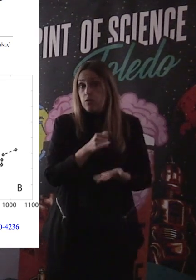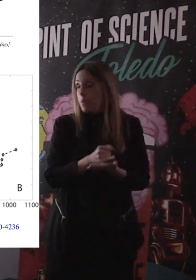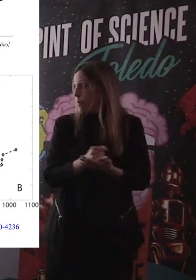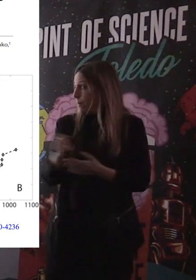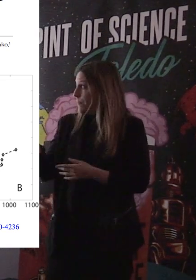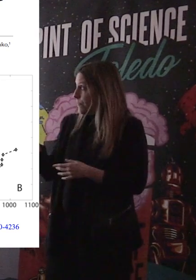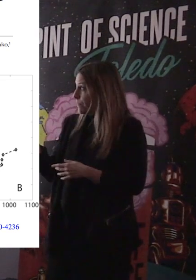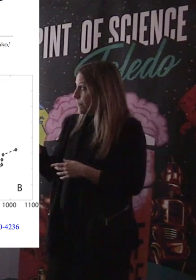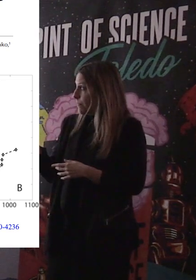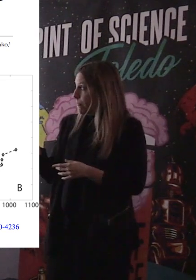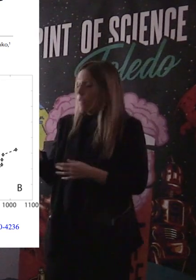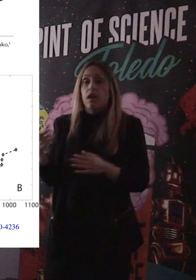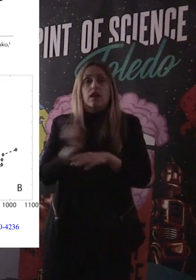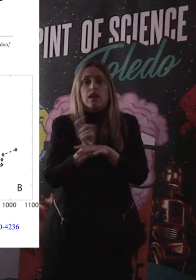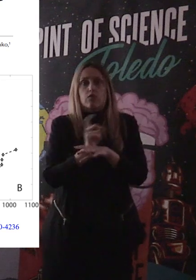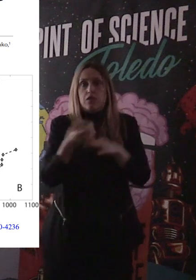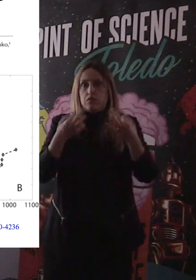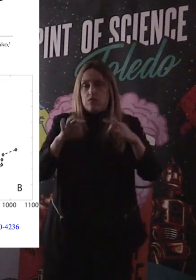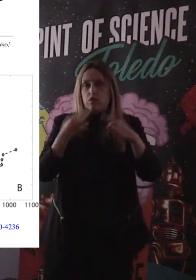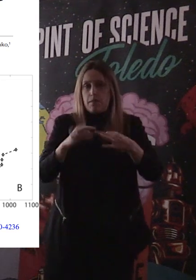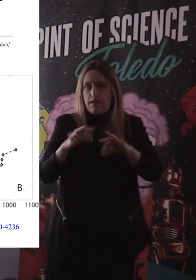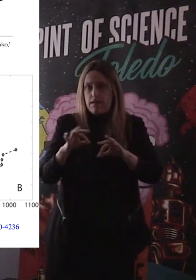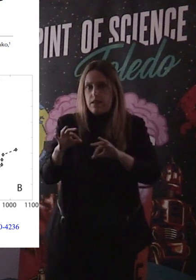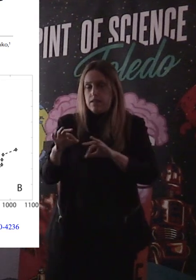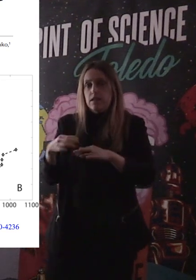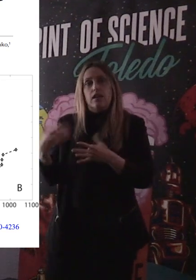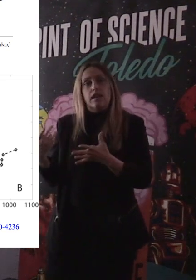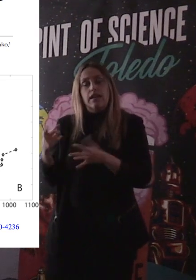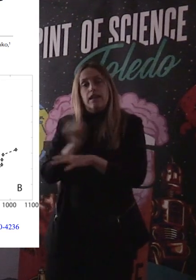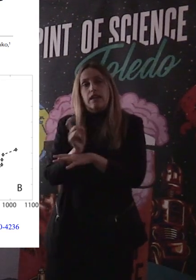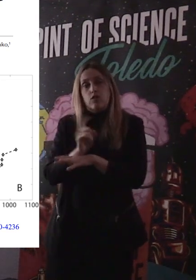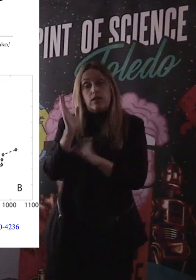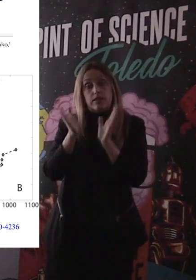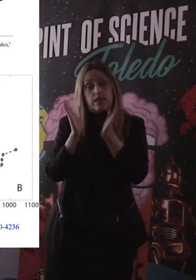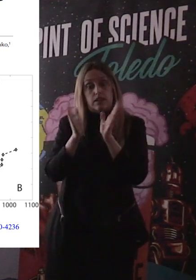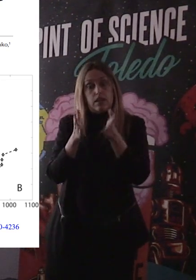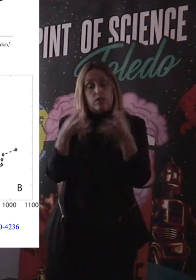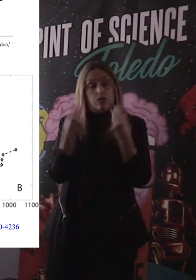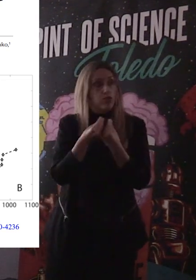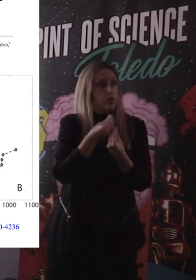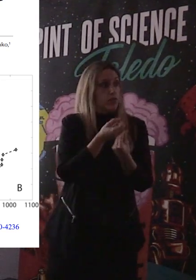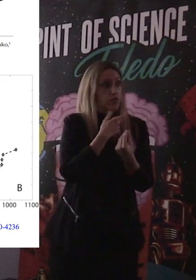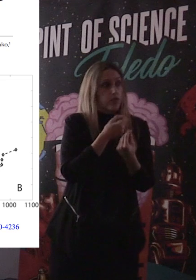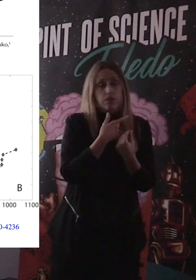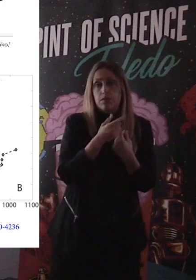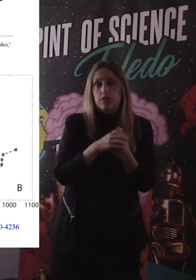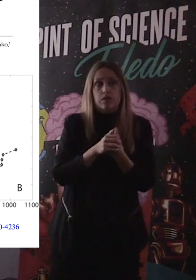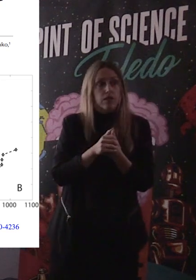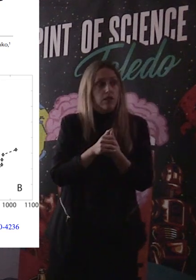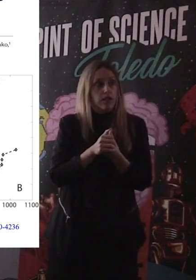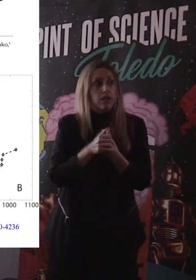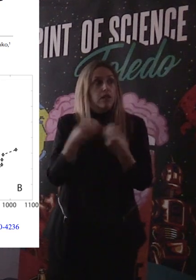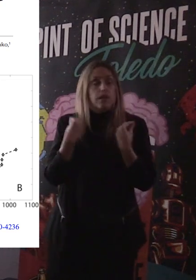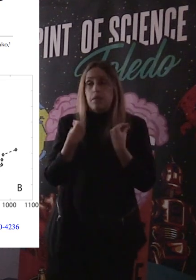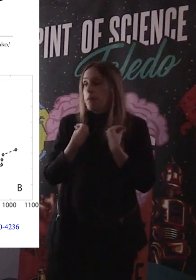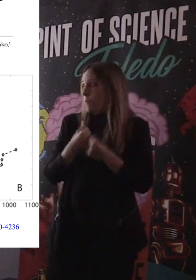original, ratones normales y los ratones tratados con rapamicina y viven